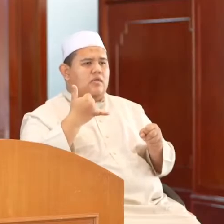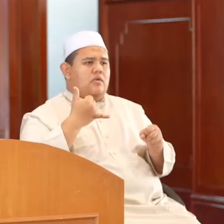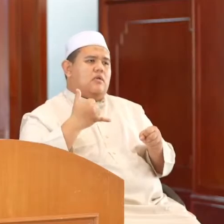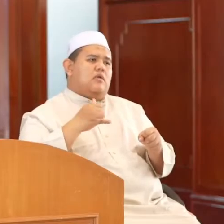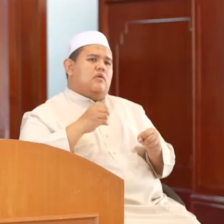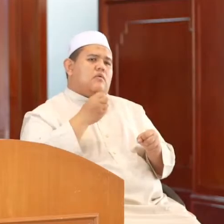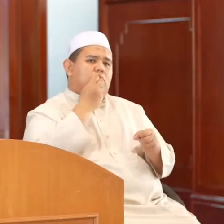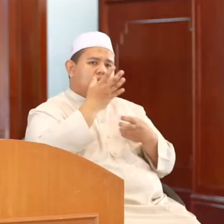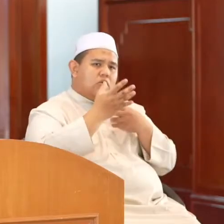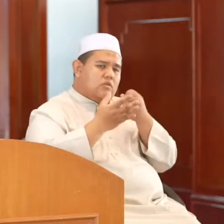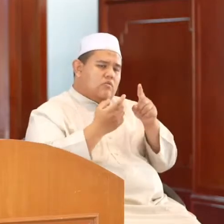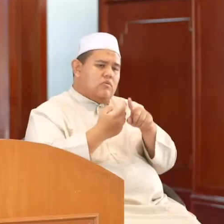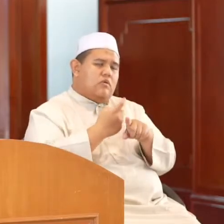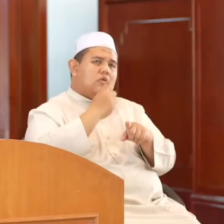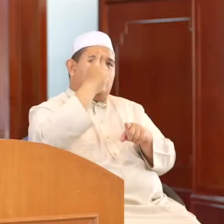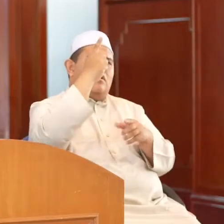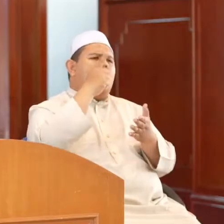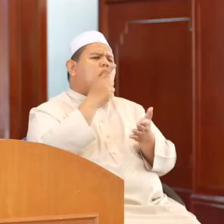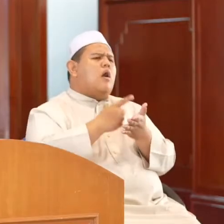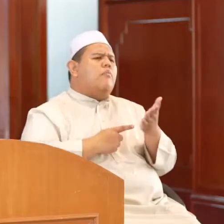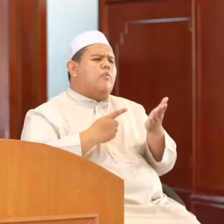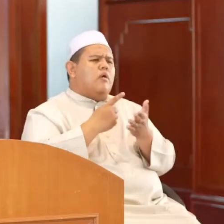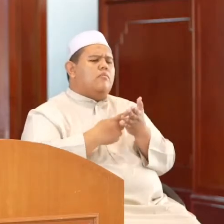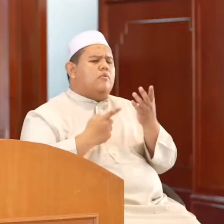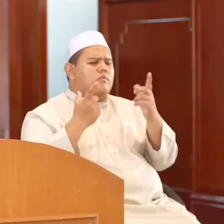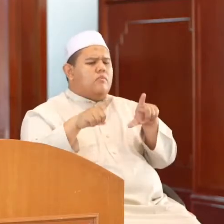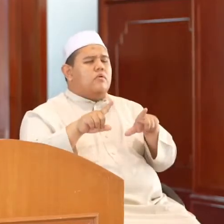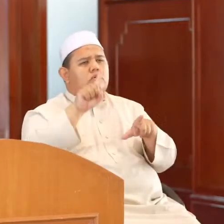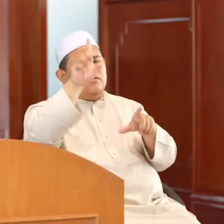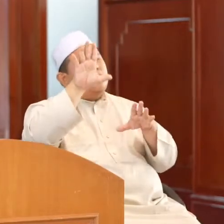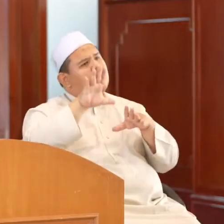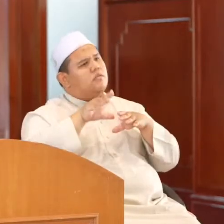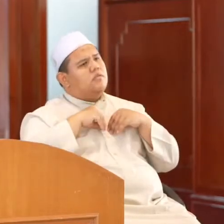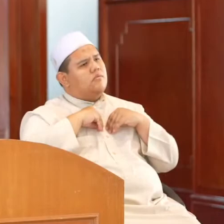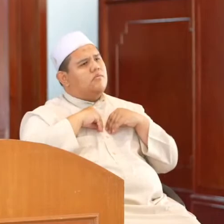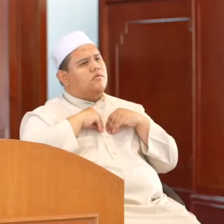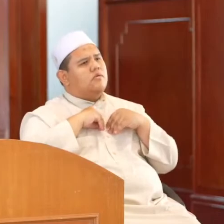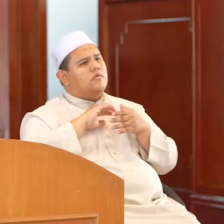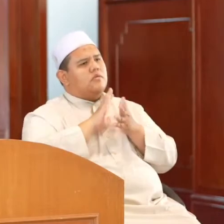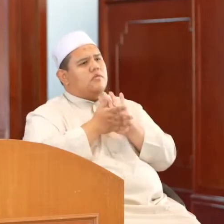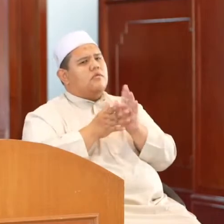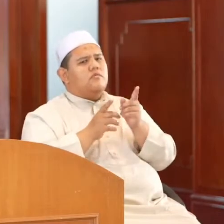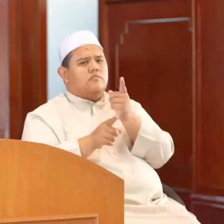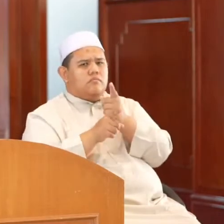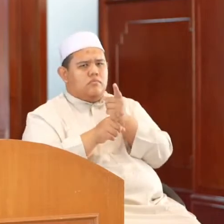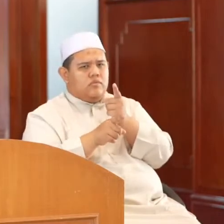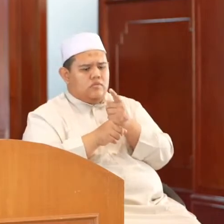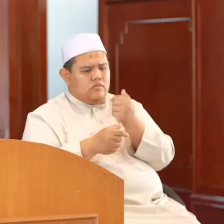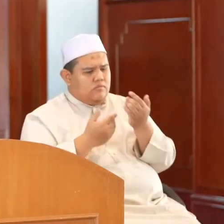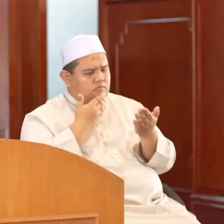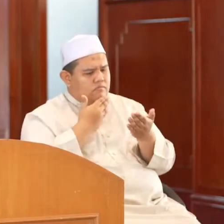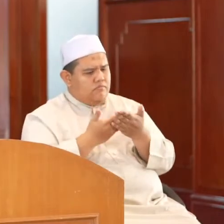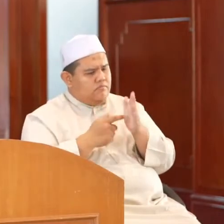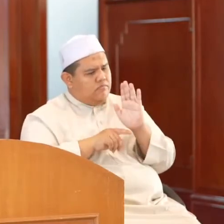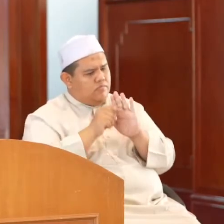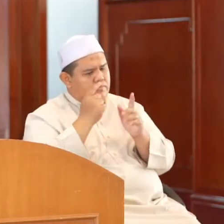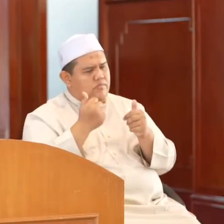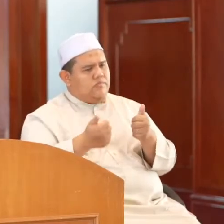Allah, apa-apa pun dia redha. Maka sebenarnya itulah sebaik-baiknya.